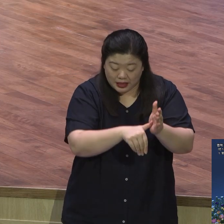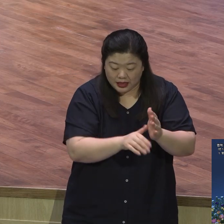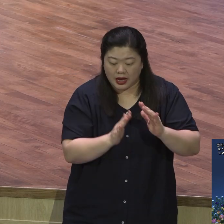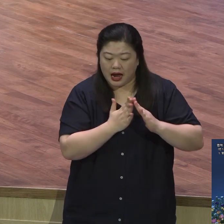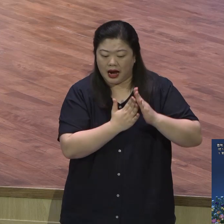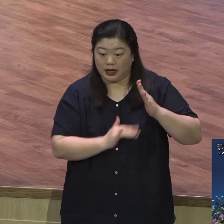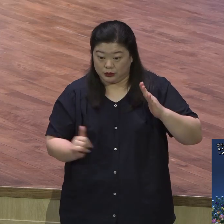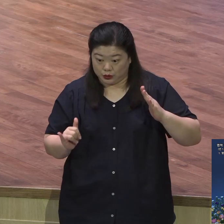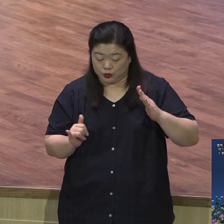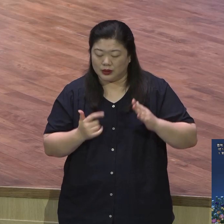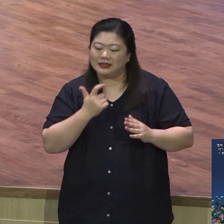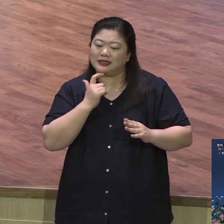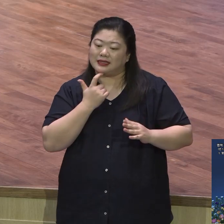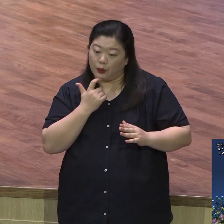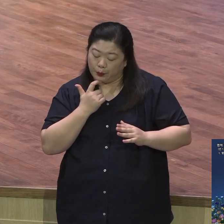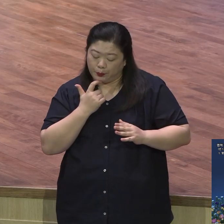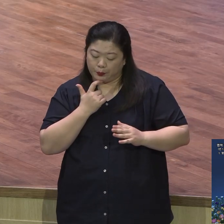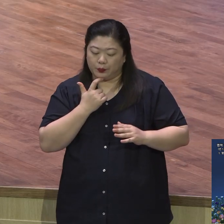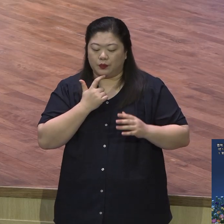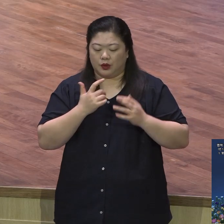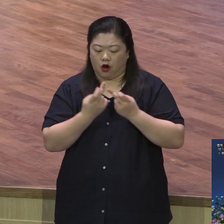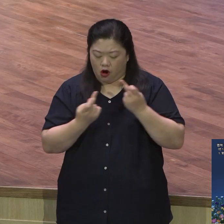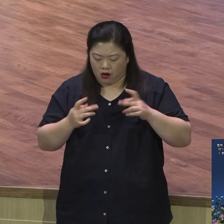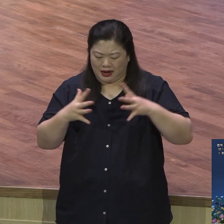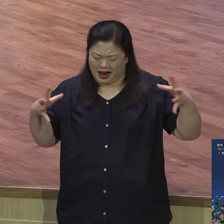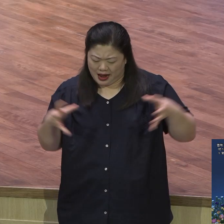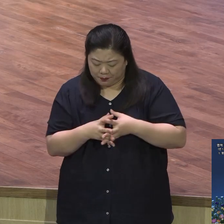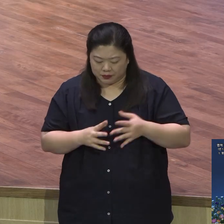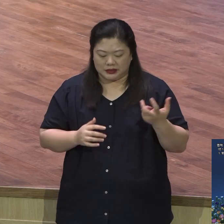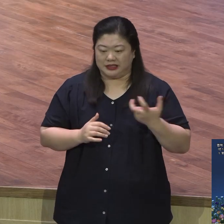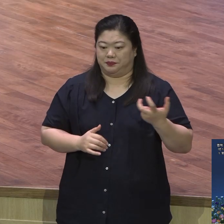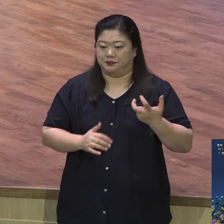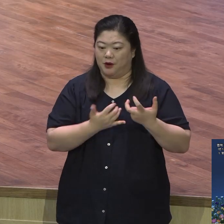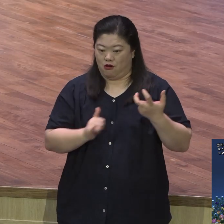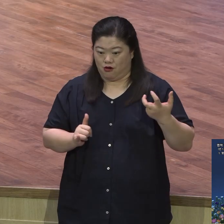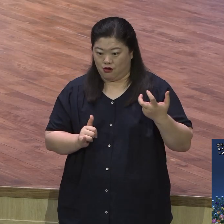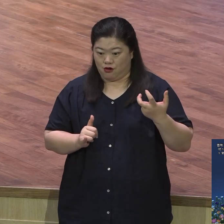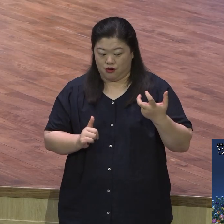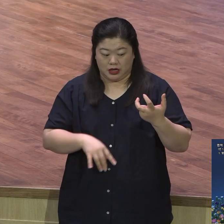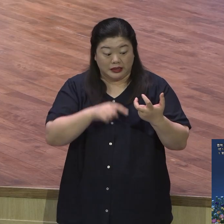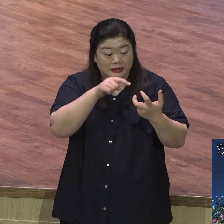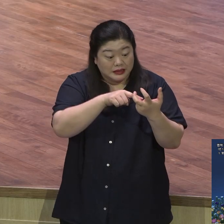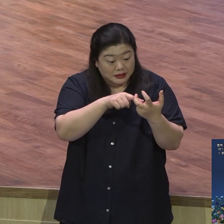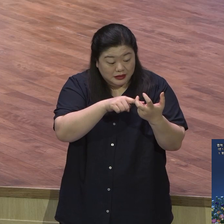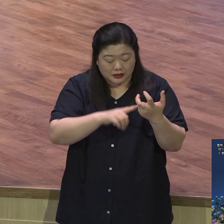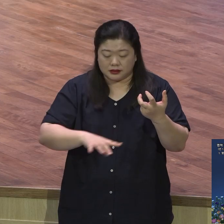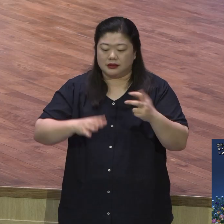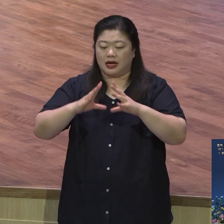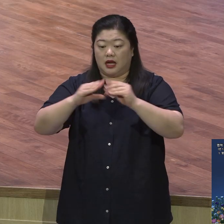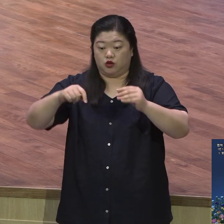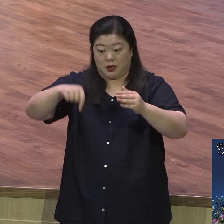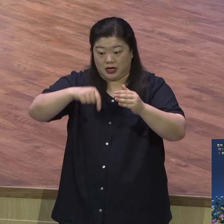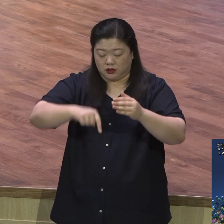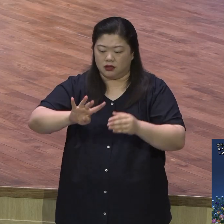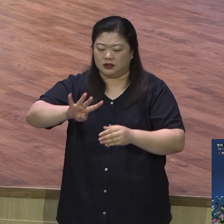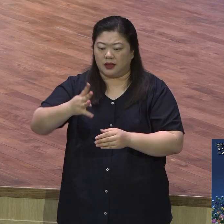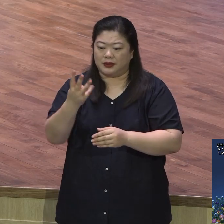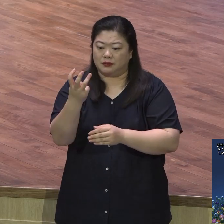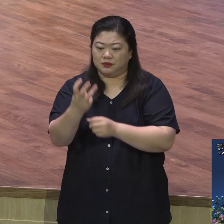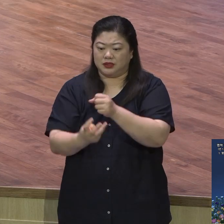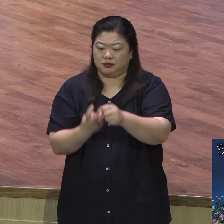야곱이 다 올 때가 70명인데 이 70명이 430년 동안 살다가